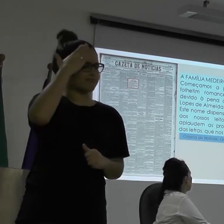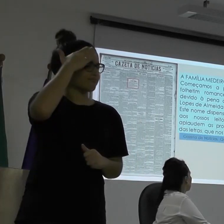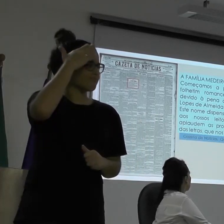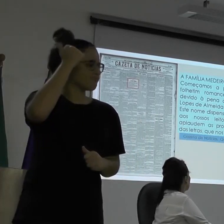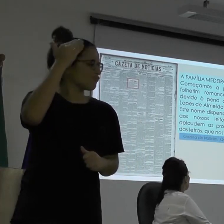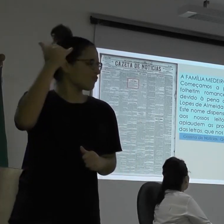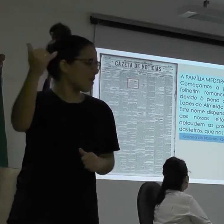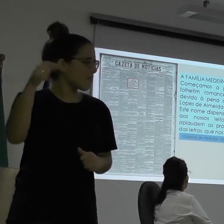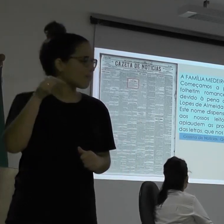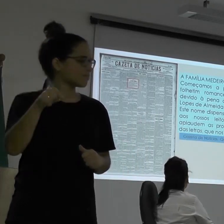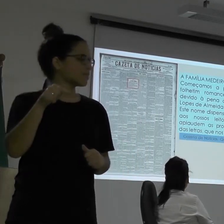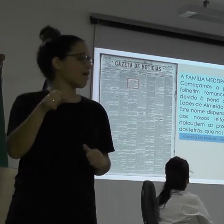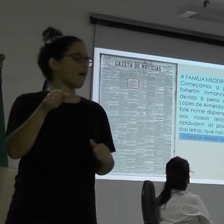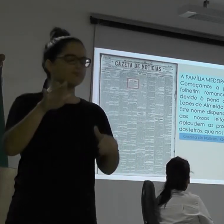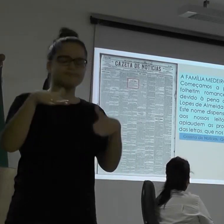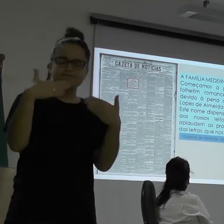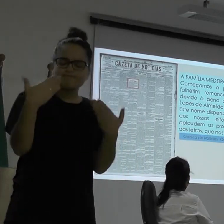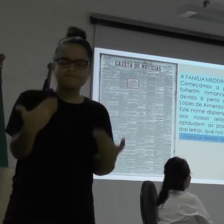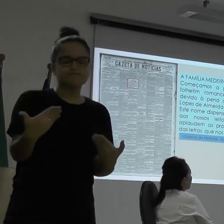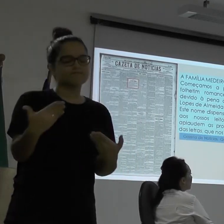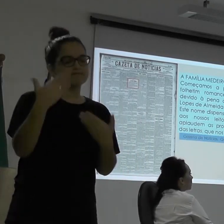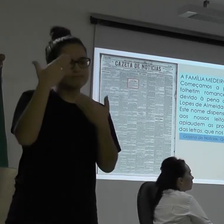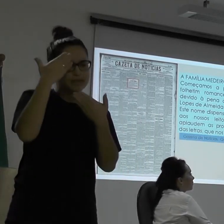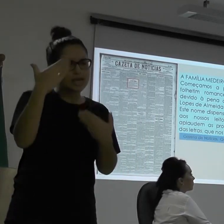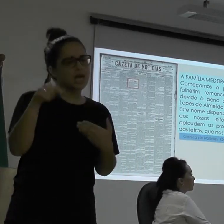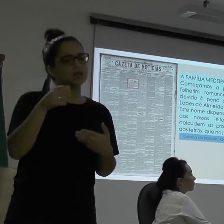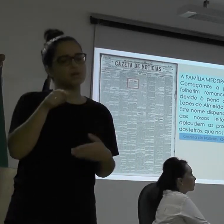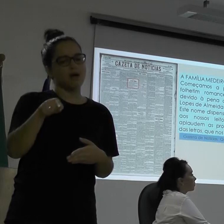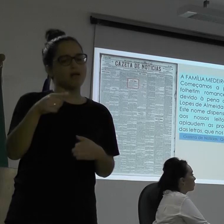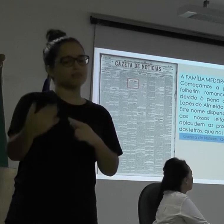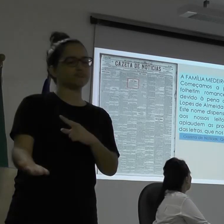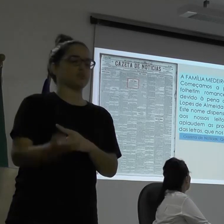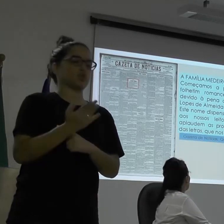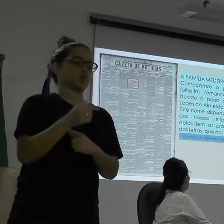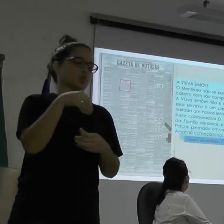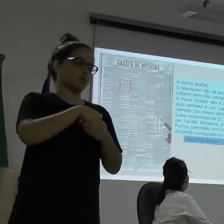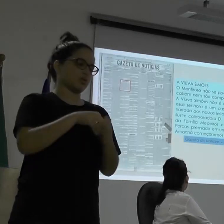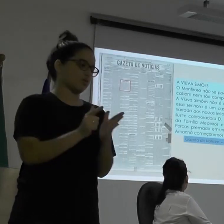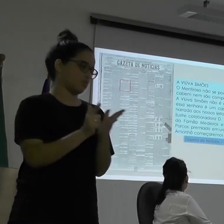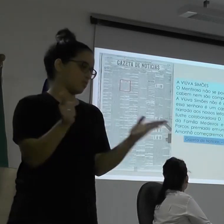das letras, que nos honra com sua colaboração. Deixa eu ver qual é o próximo.